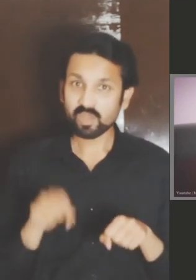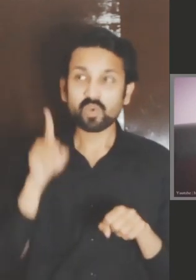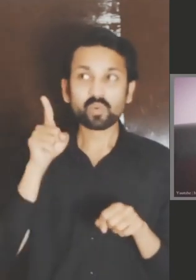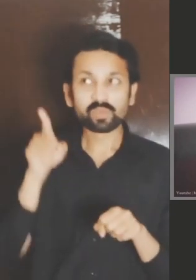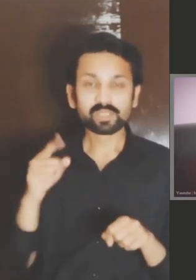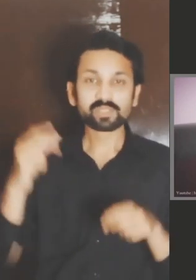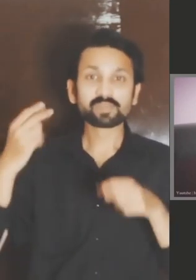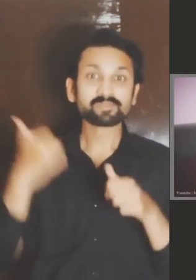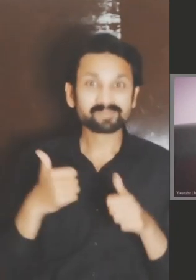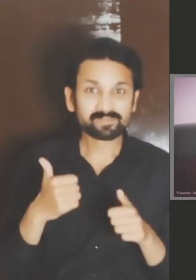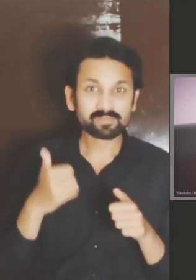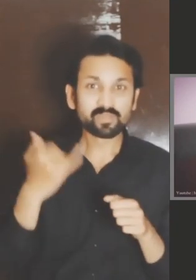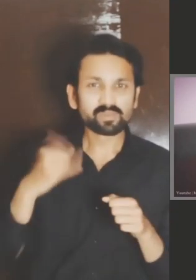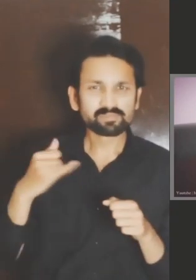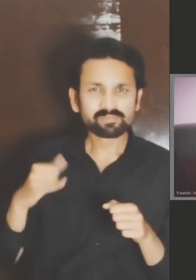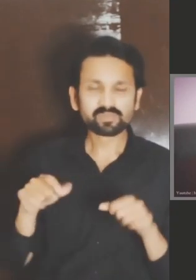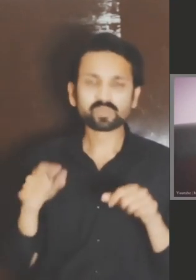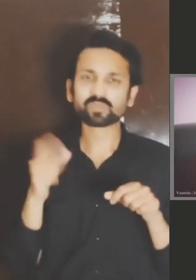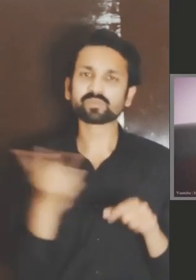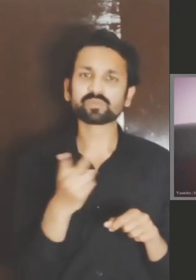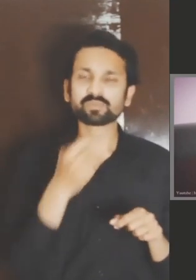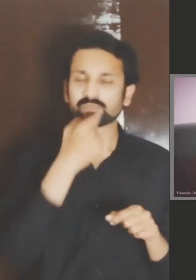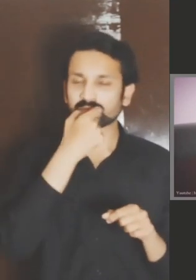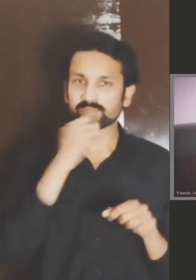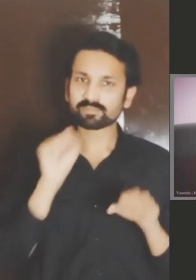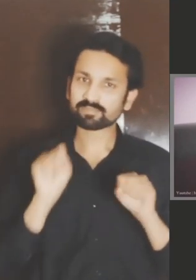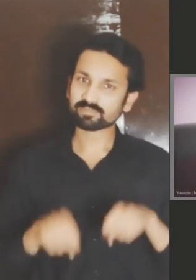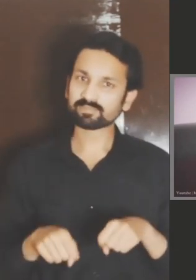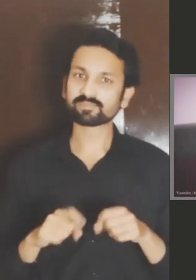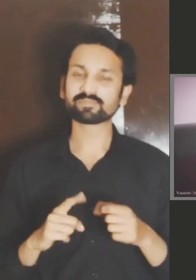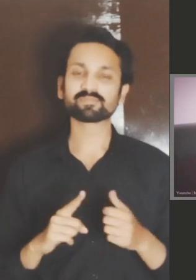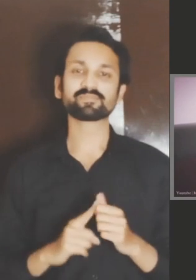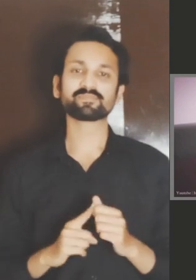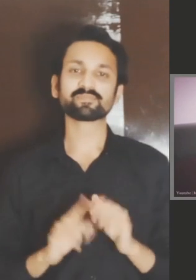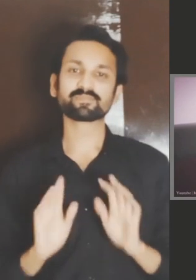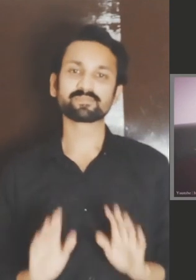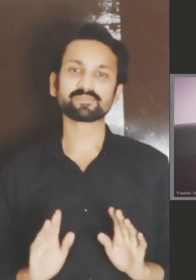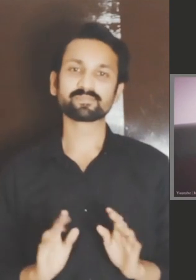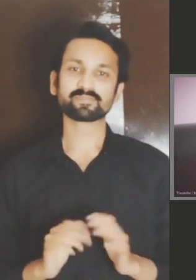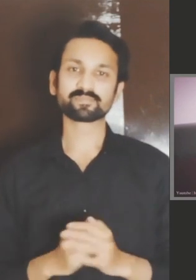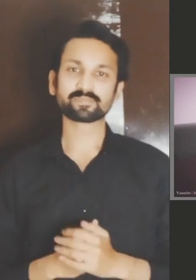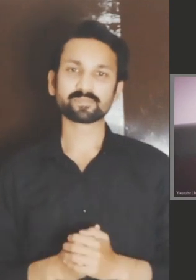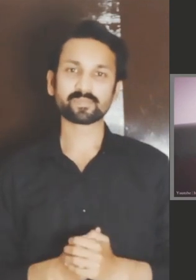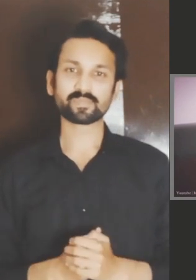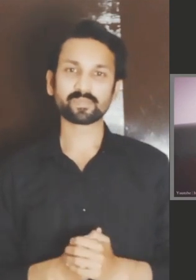फिर उनको उनकी खूबियों और खामियों के साथ कबूल किया करते हैं।